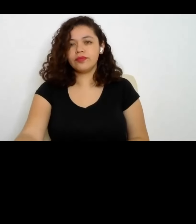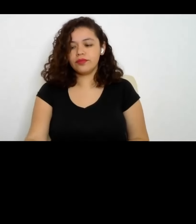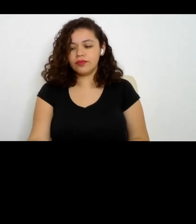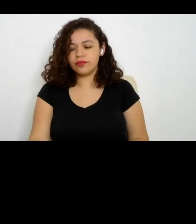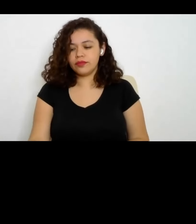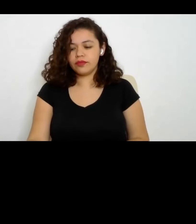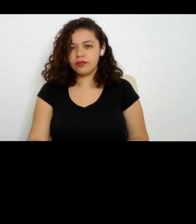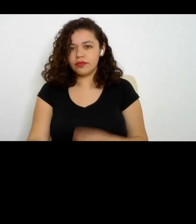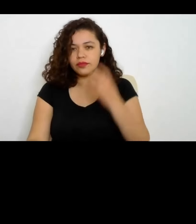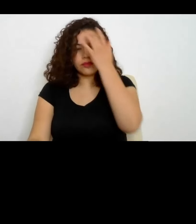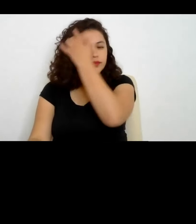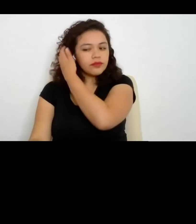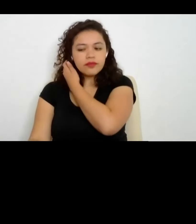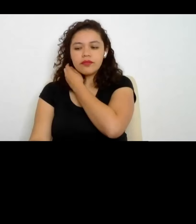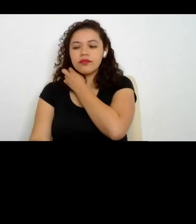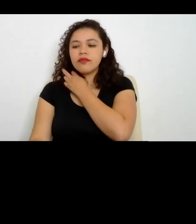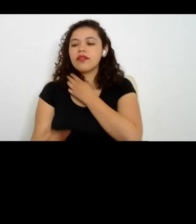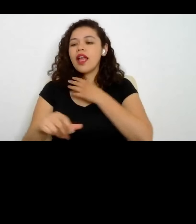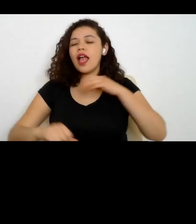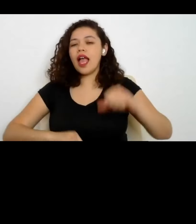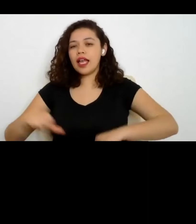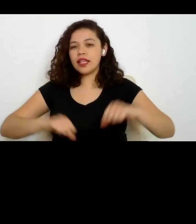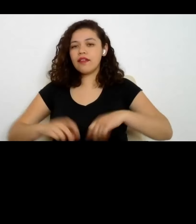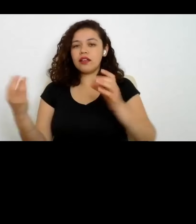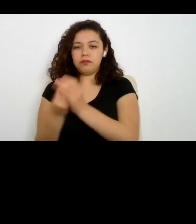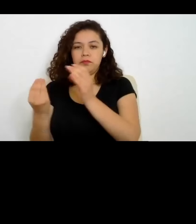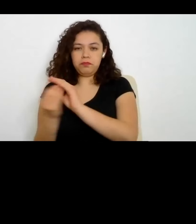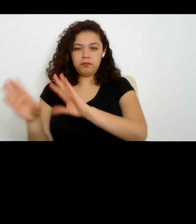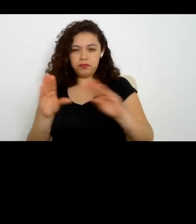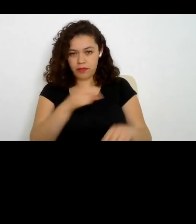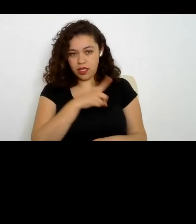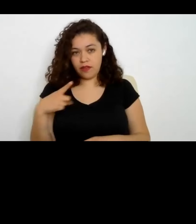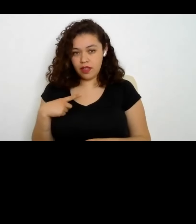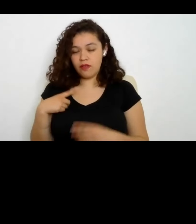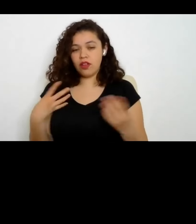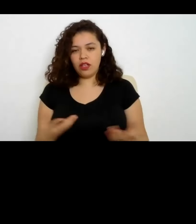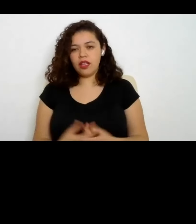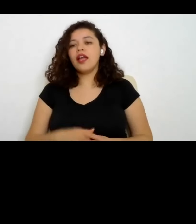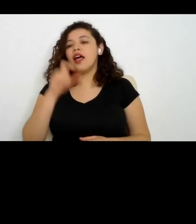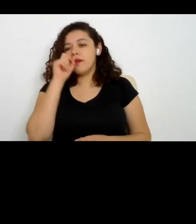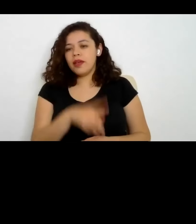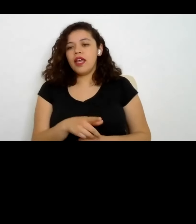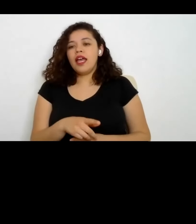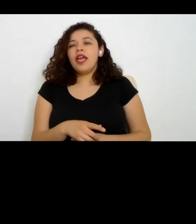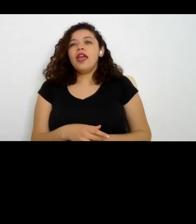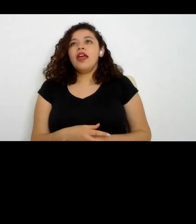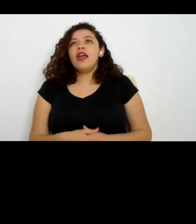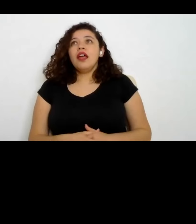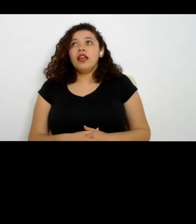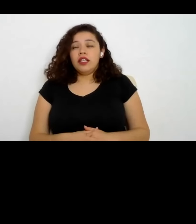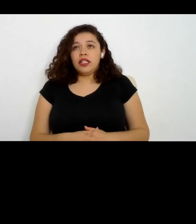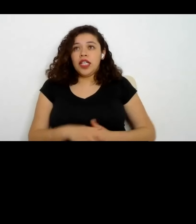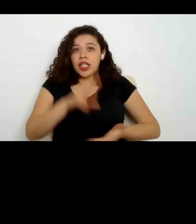de estas actividades que debemos de tener, estas capacitaciones, pues respetar los principios